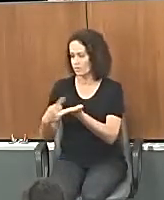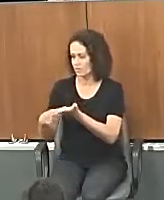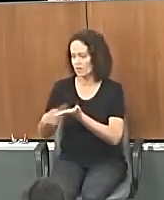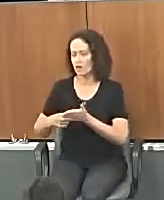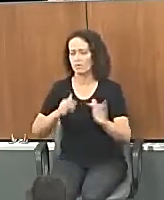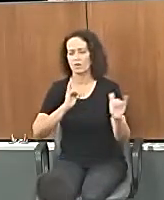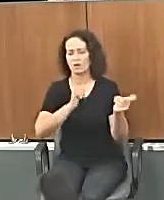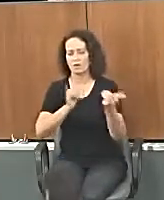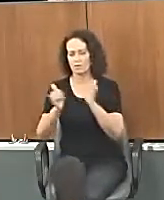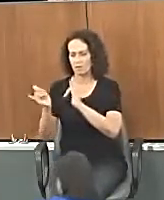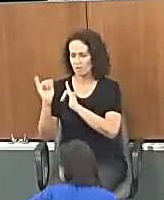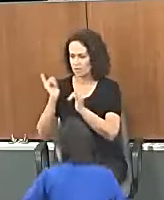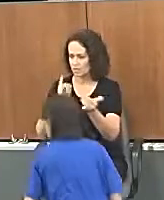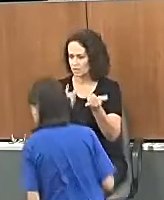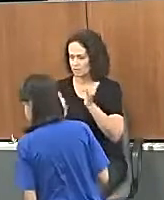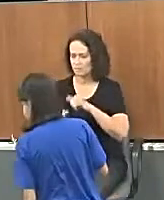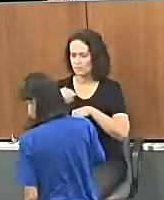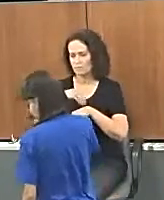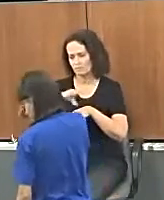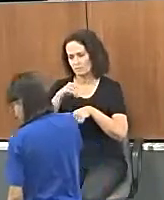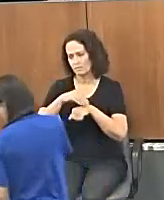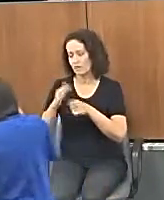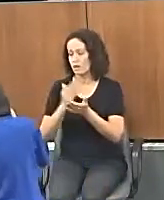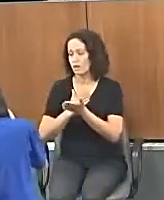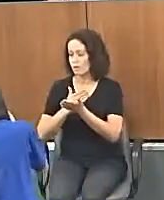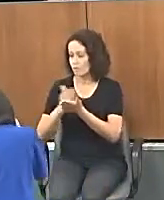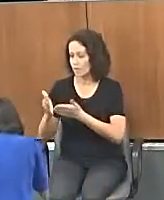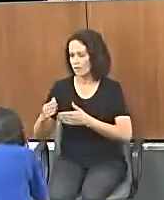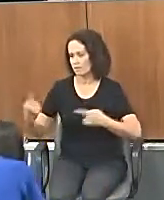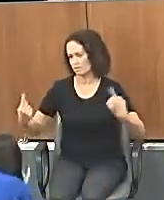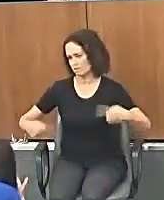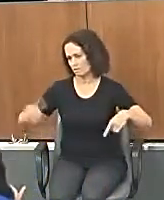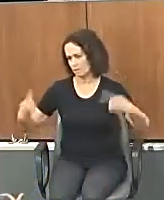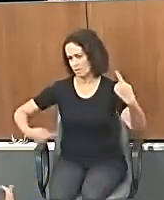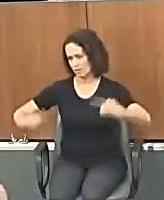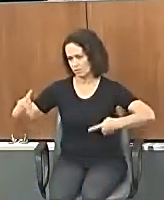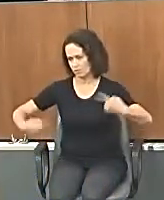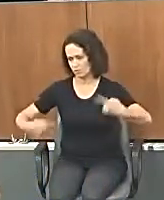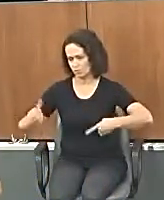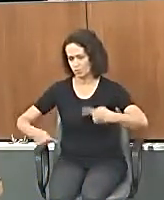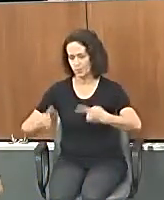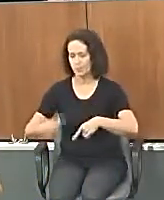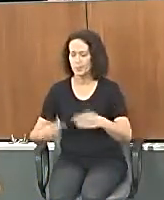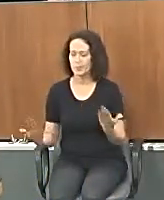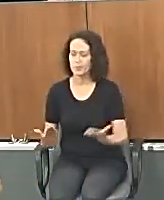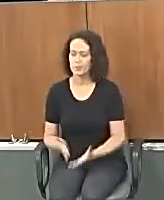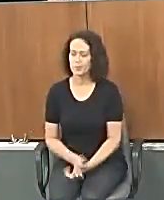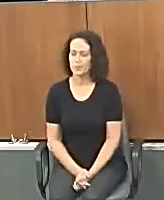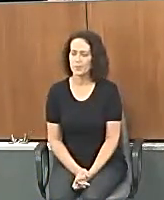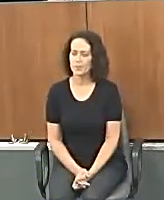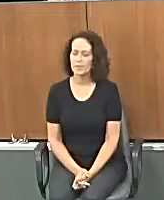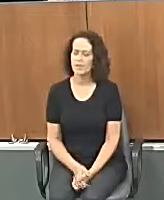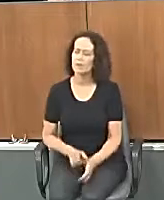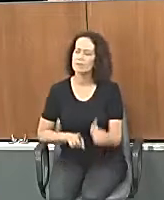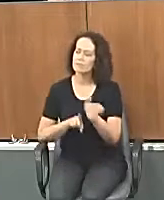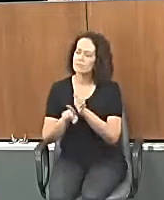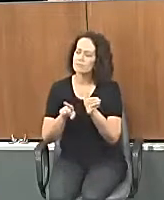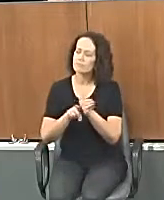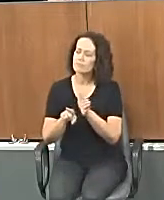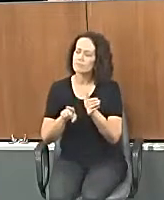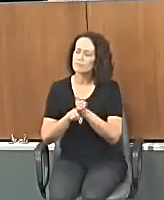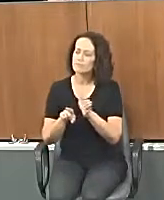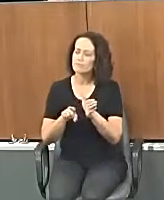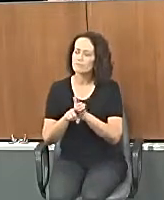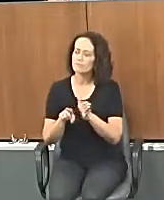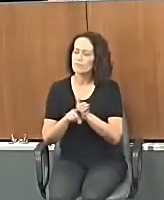prestadas e dá início aos debates os questionamentos para o dos